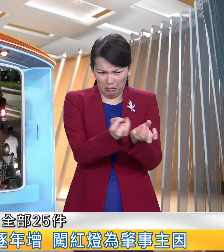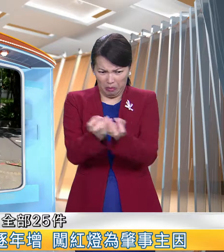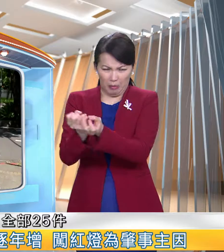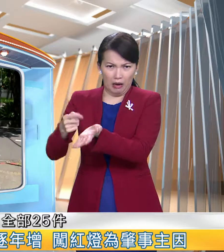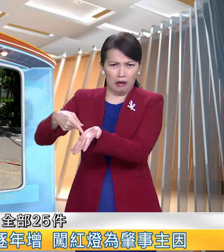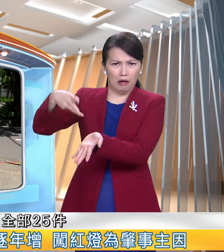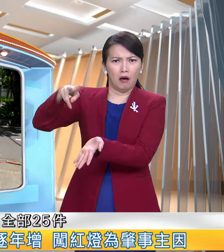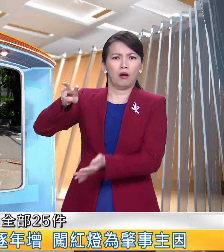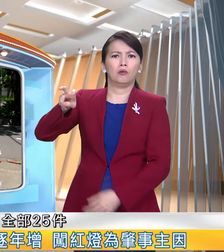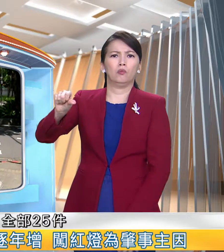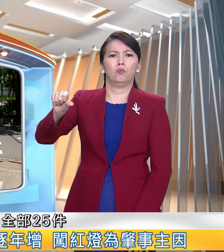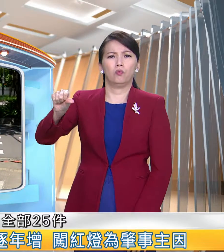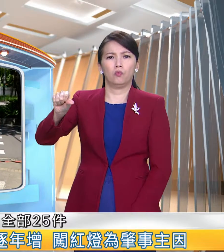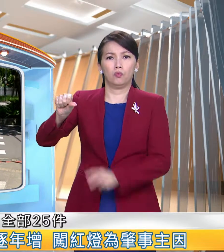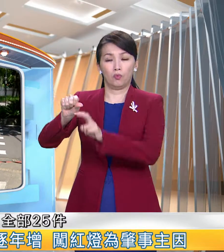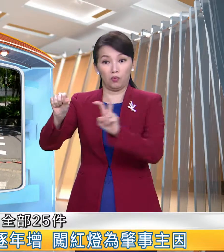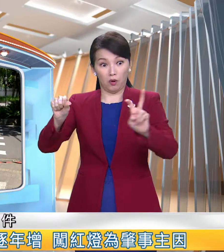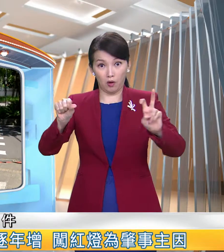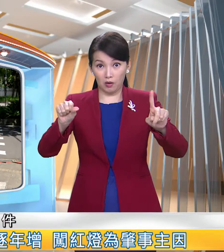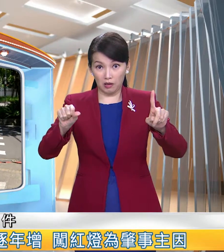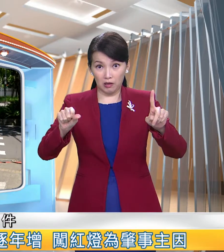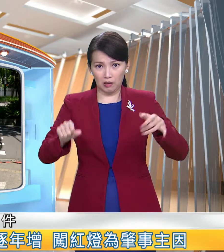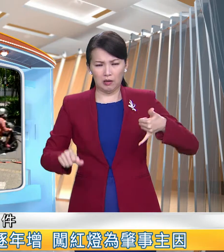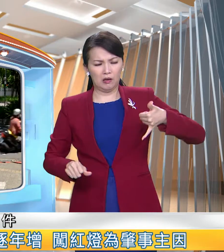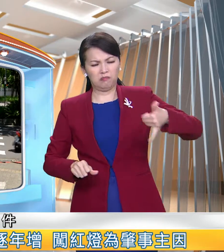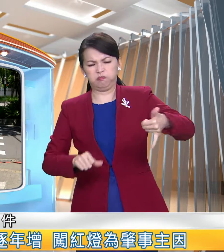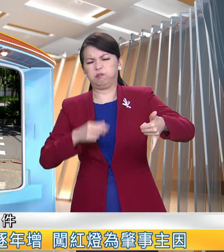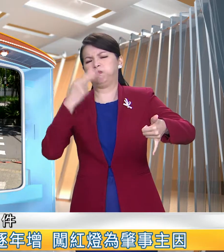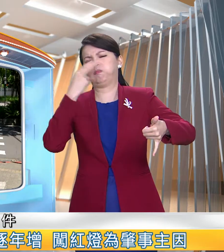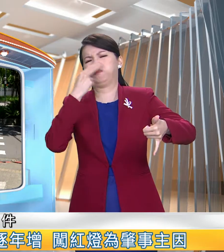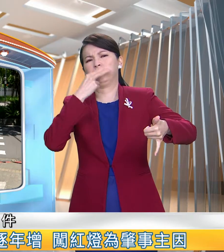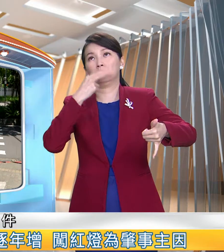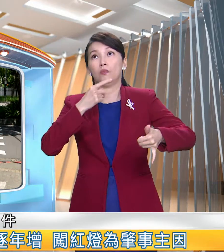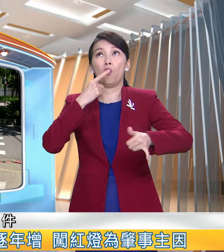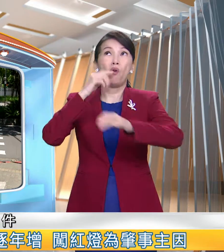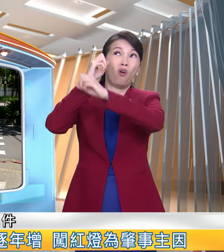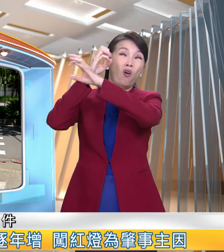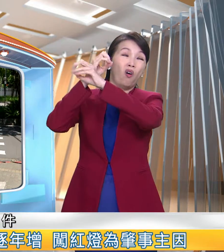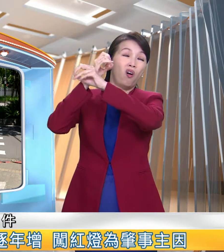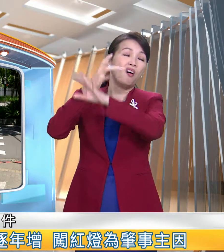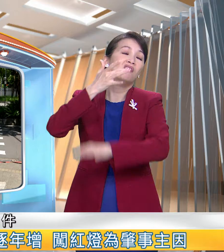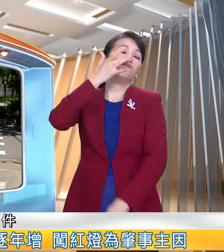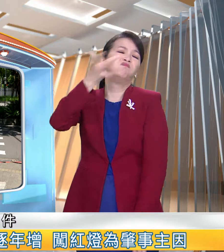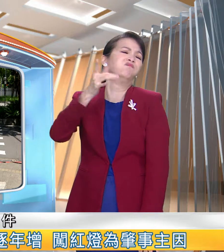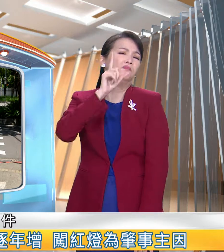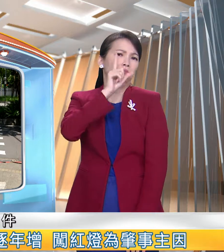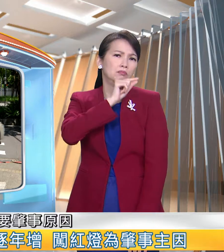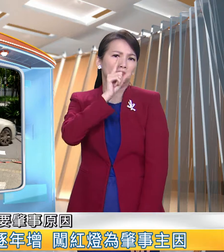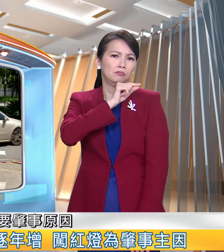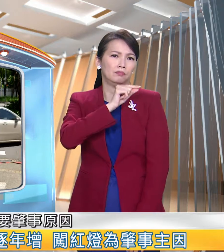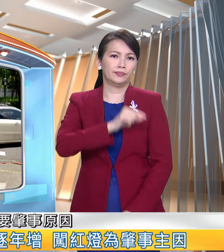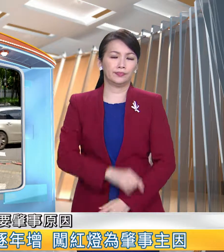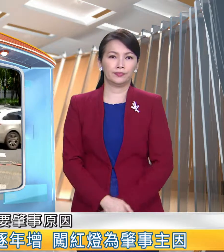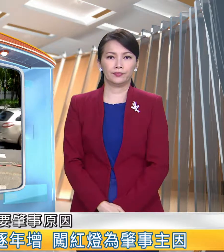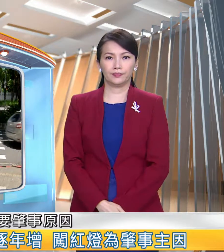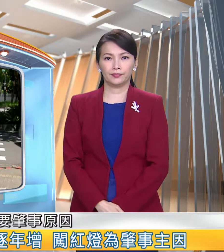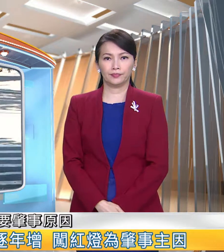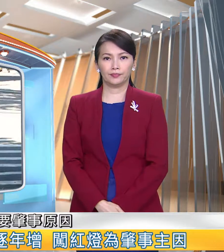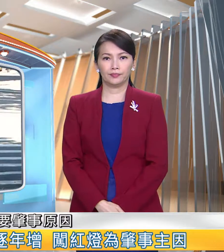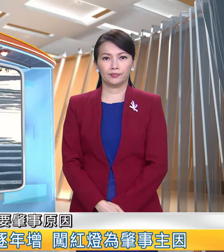25件，行人违规就多达了21件，又以闯红灯为主要肇事原